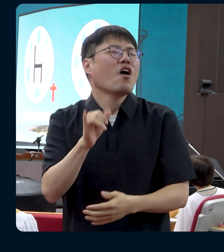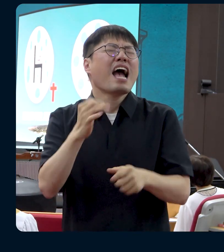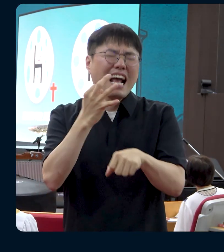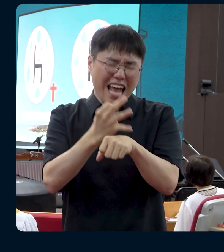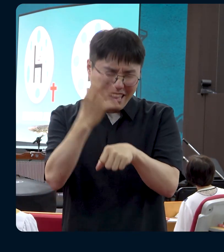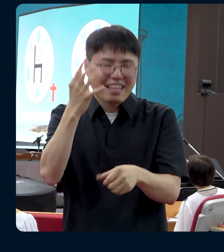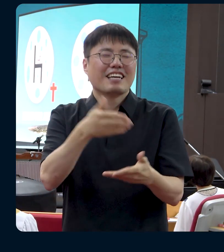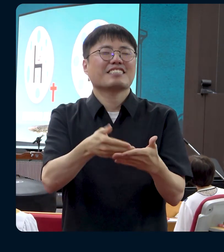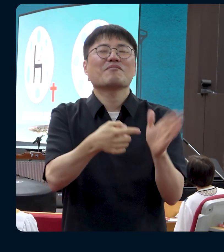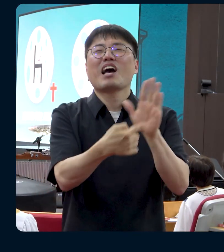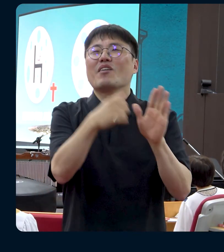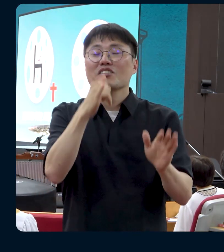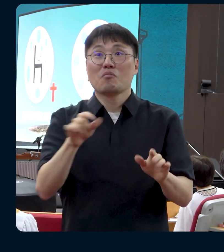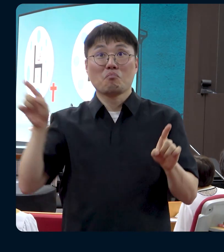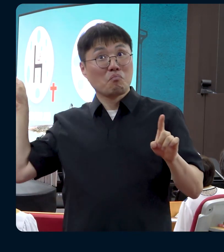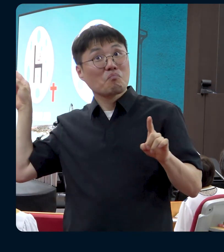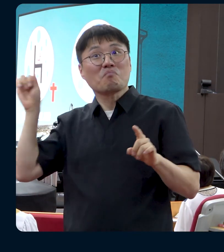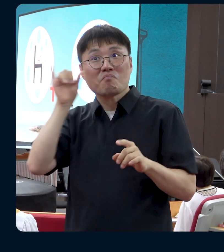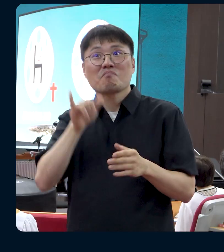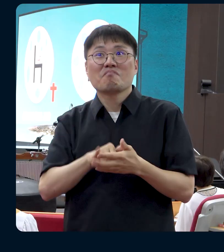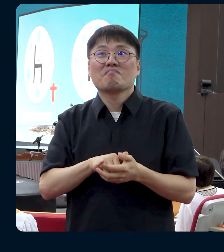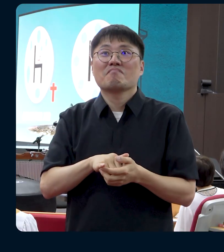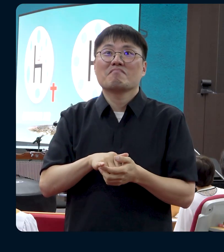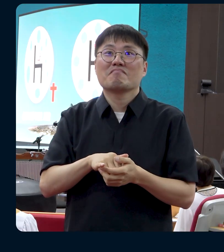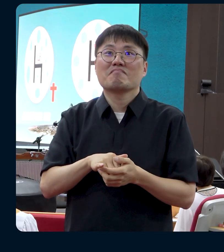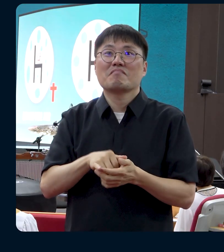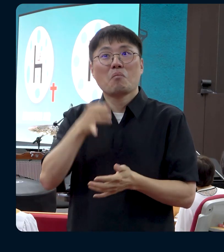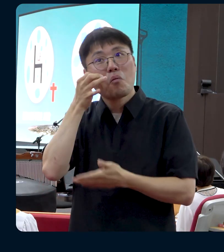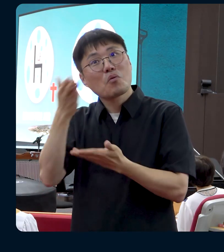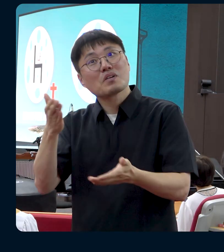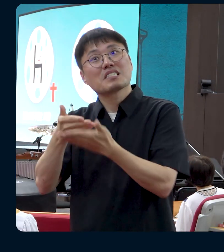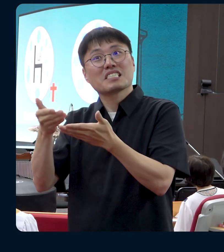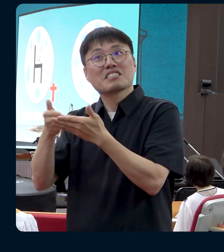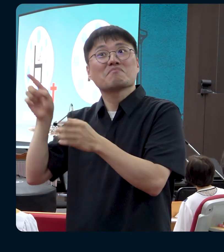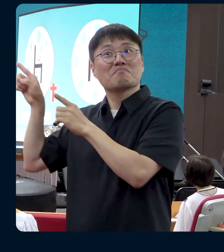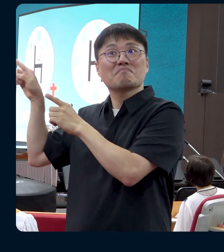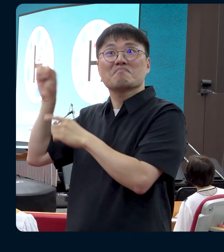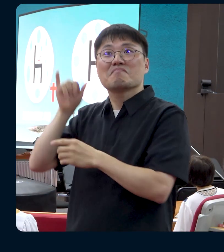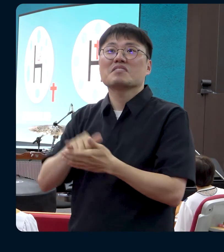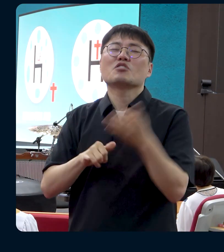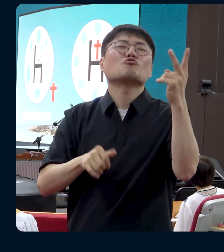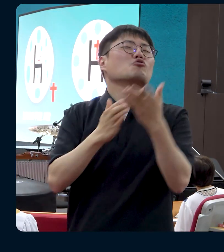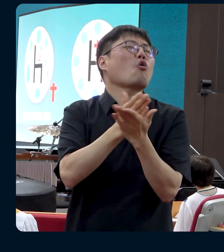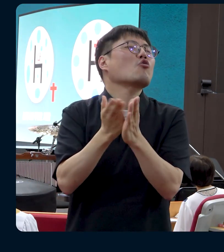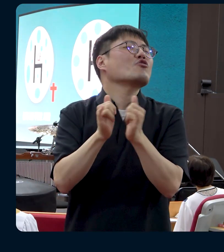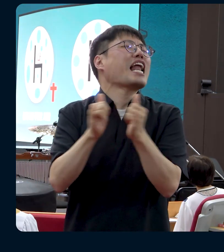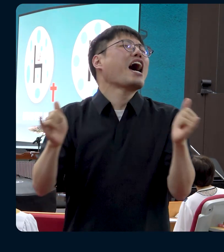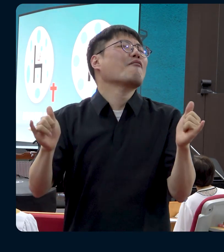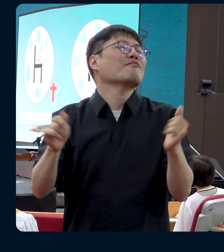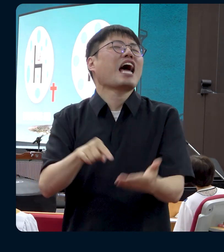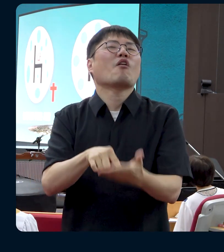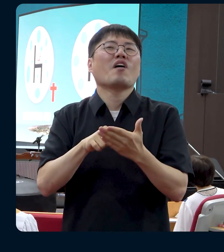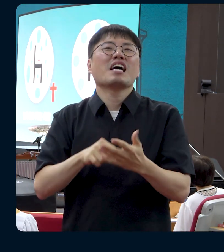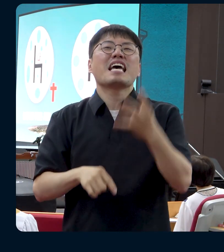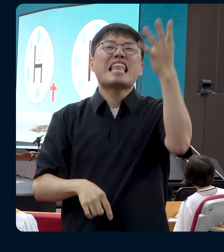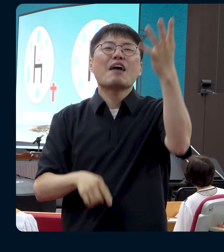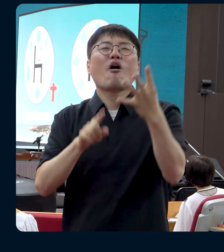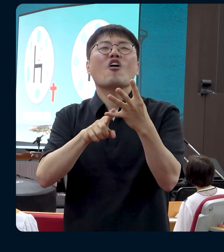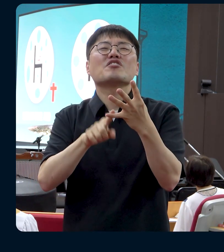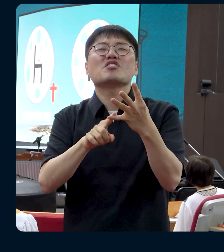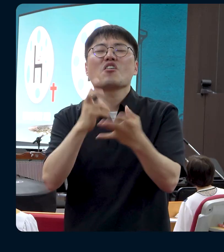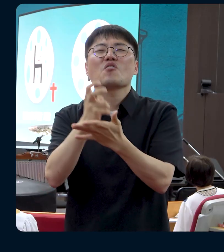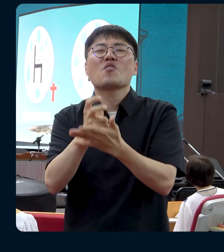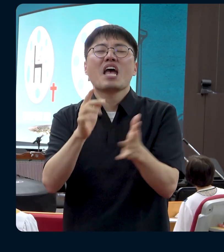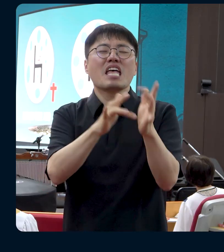간단한 그림이 나옵니다. 아마 여러분 보셨을 거예요. 지금 여러분 앞에 보여주고 있는 그림이 바로 그 그림이에요. 2 종류의 사람. 4번째